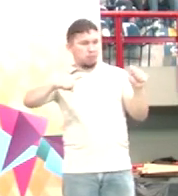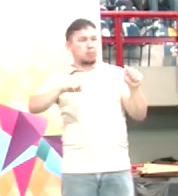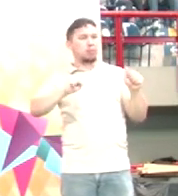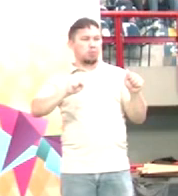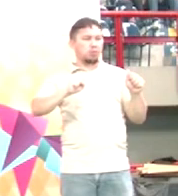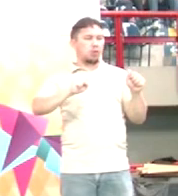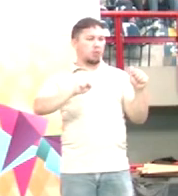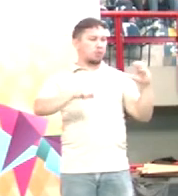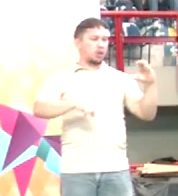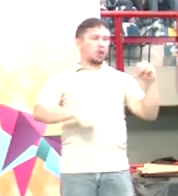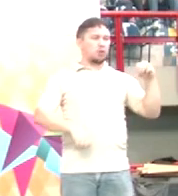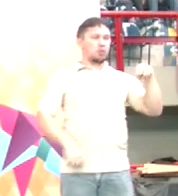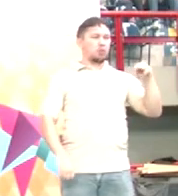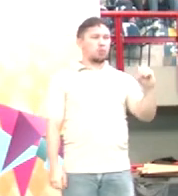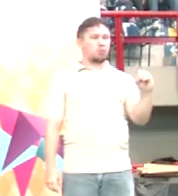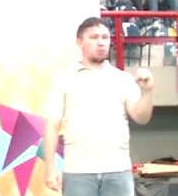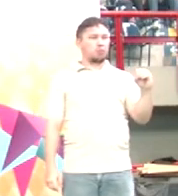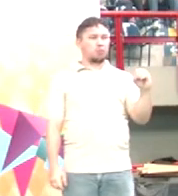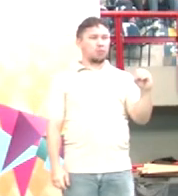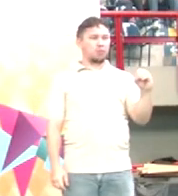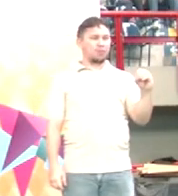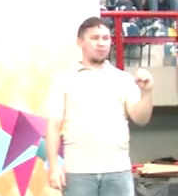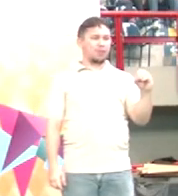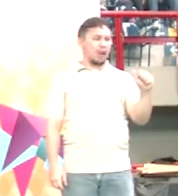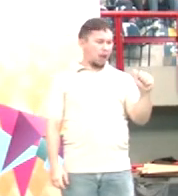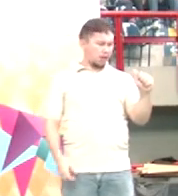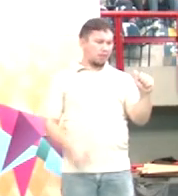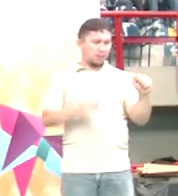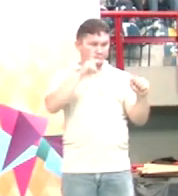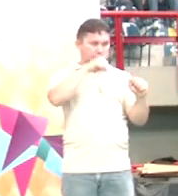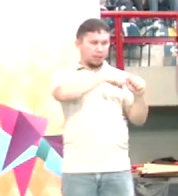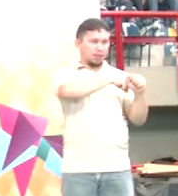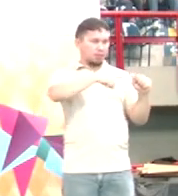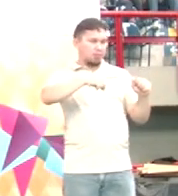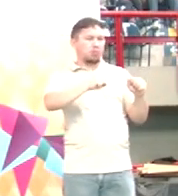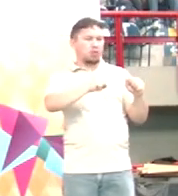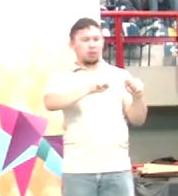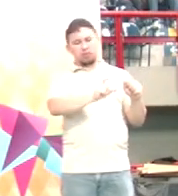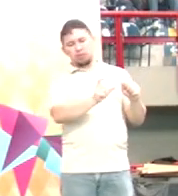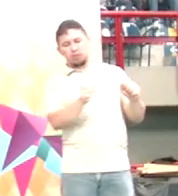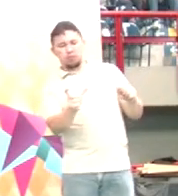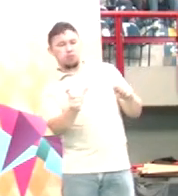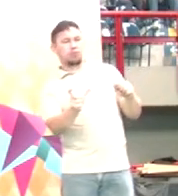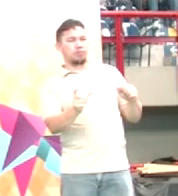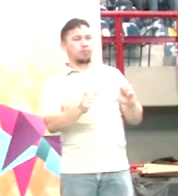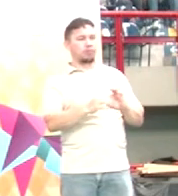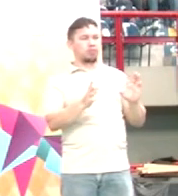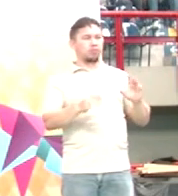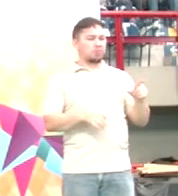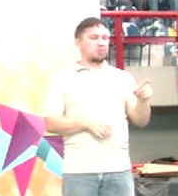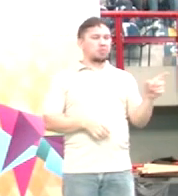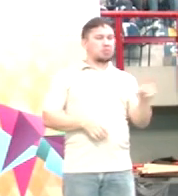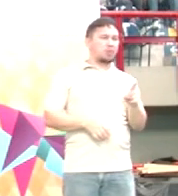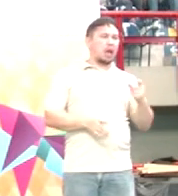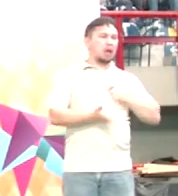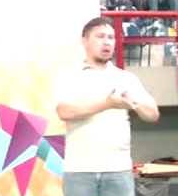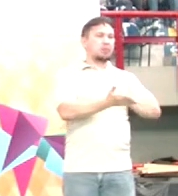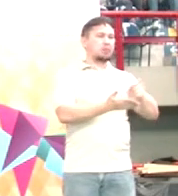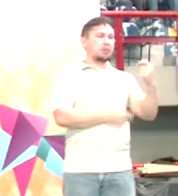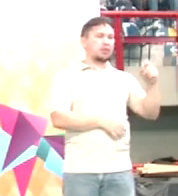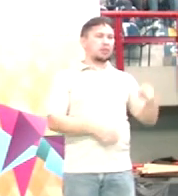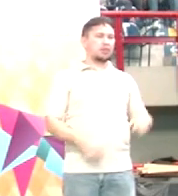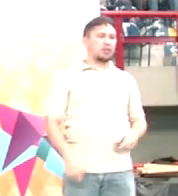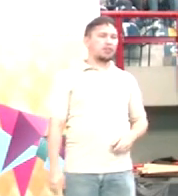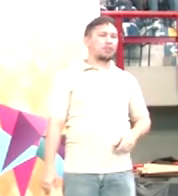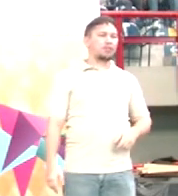inclusive essa regra, hoje ela é usada em qualquer concurso no Brasil, não só no Enem. Toda vez que